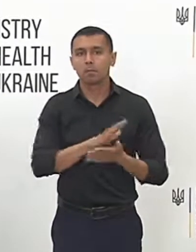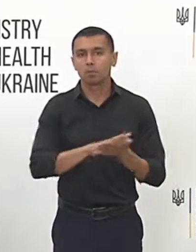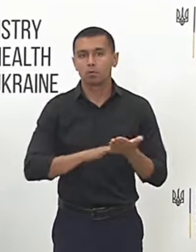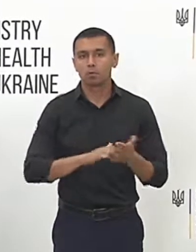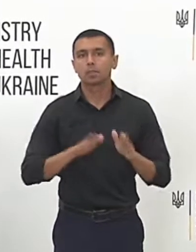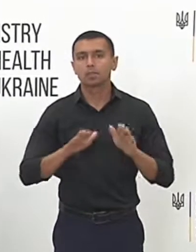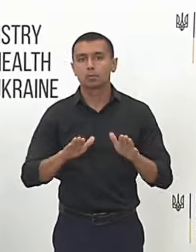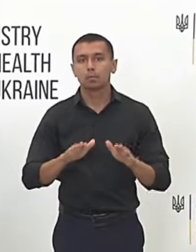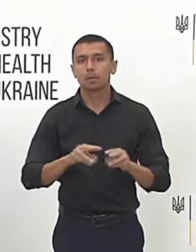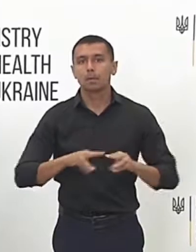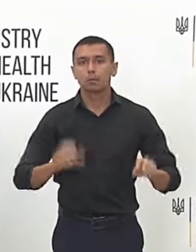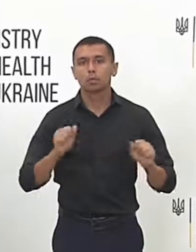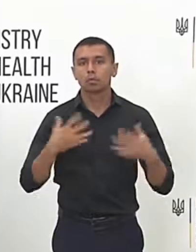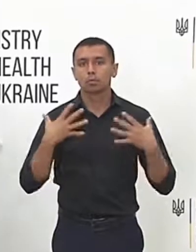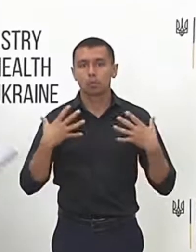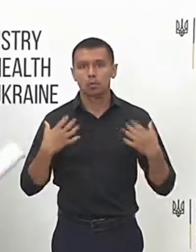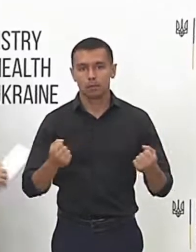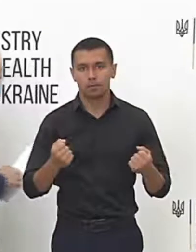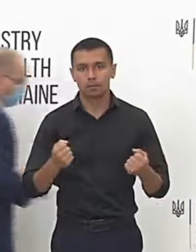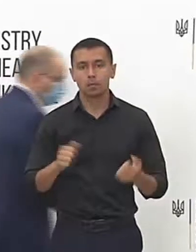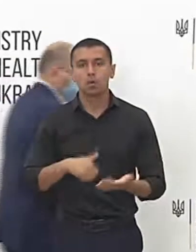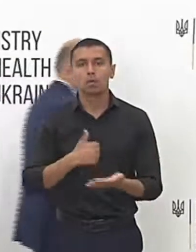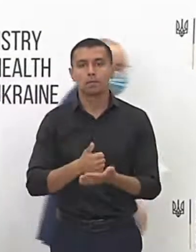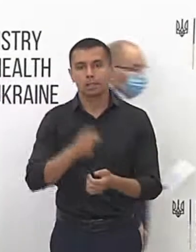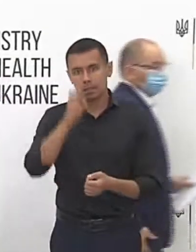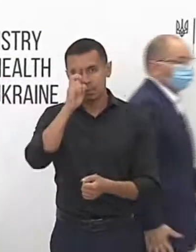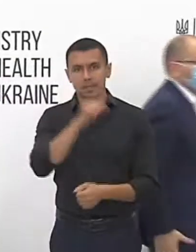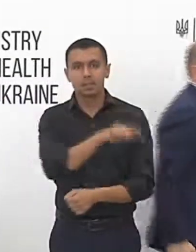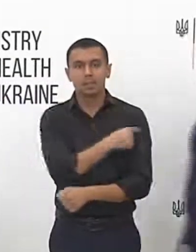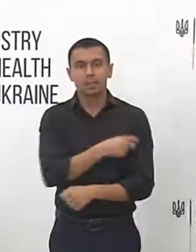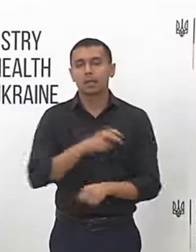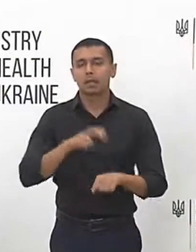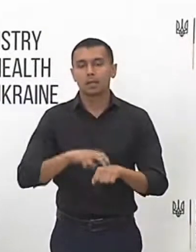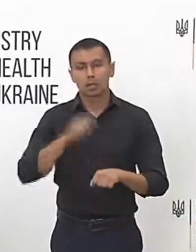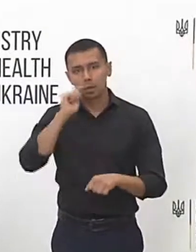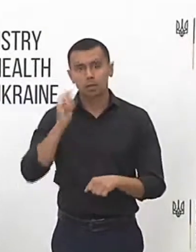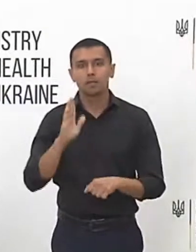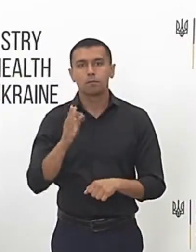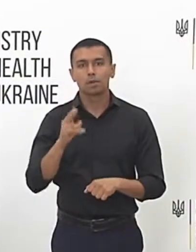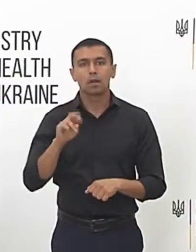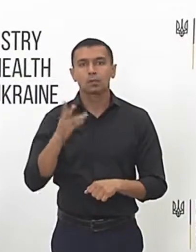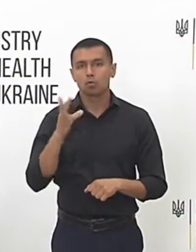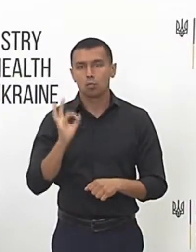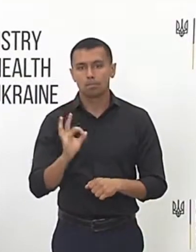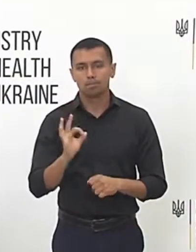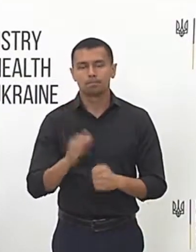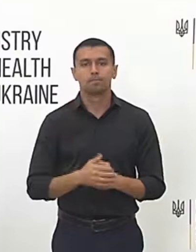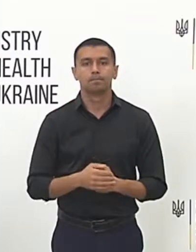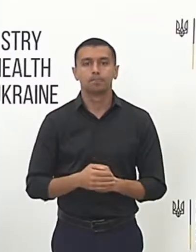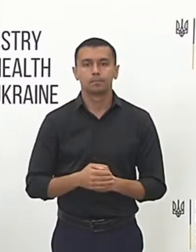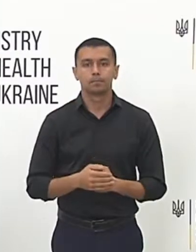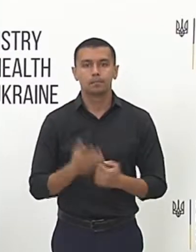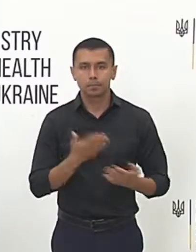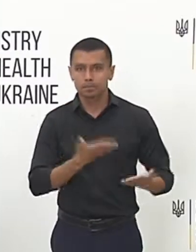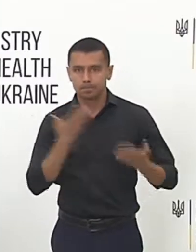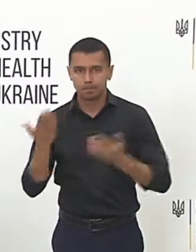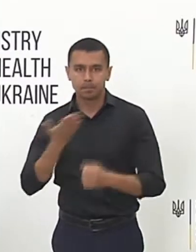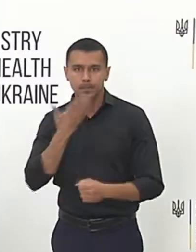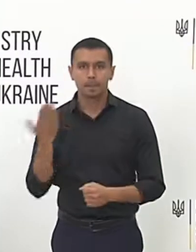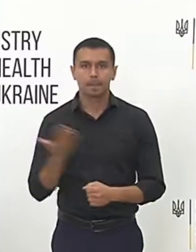продовжує заступник міністра охорони здоров'я, головний державний санітарний лікар України Віктор Ляшко. Просимо